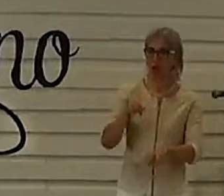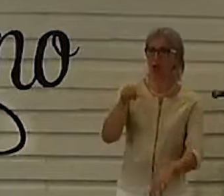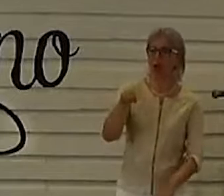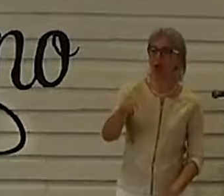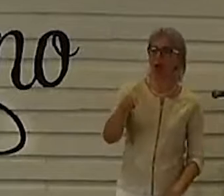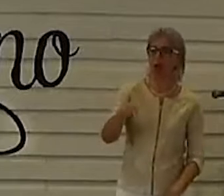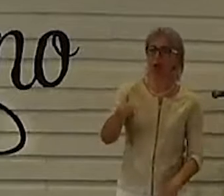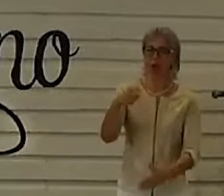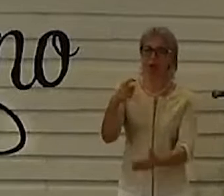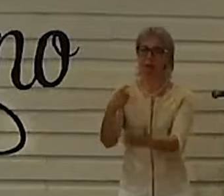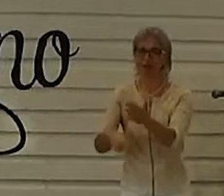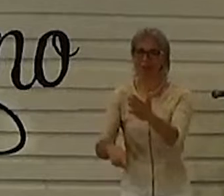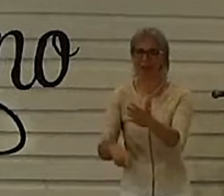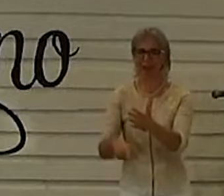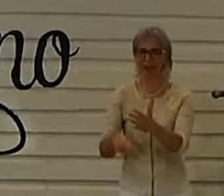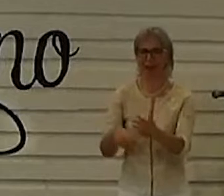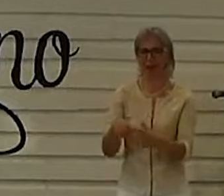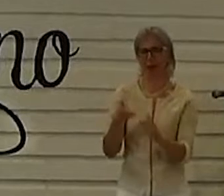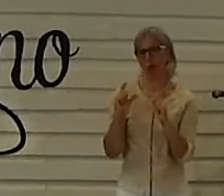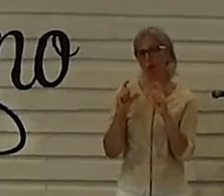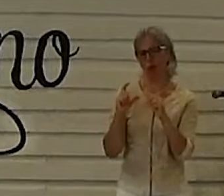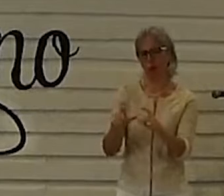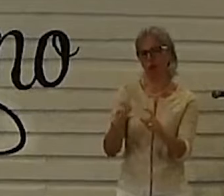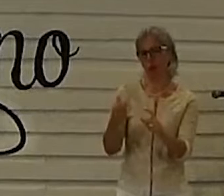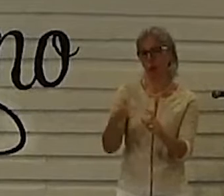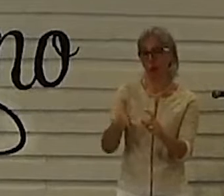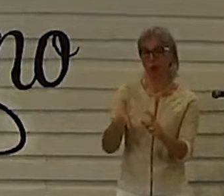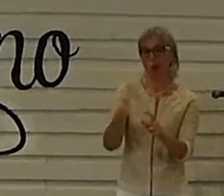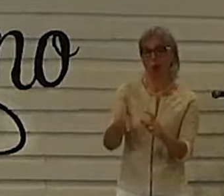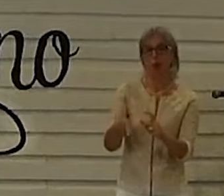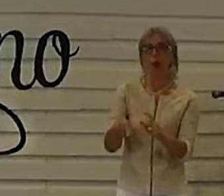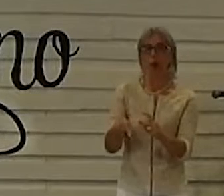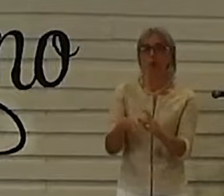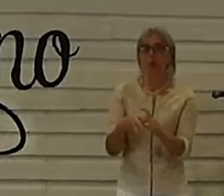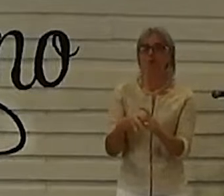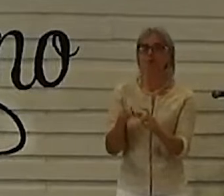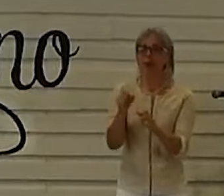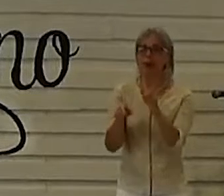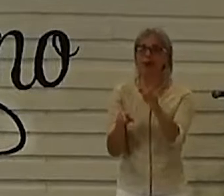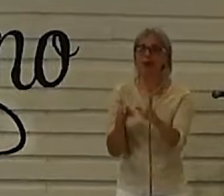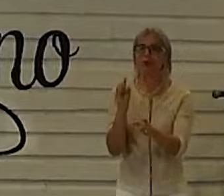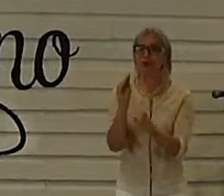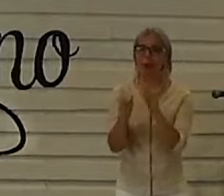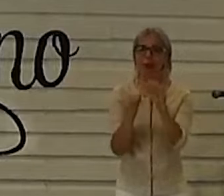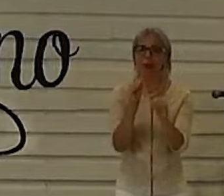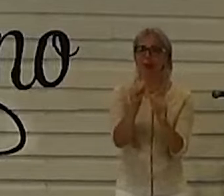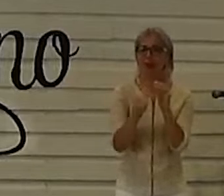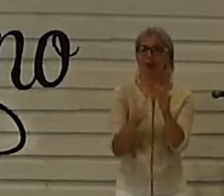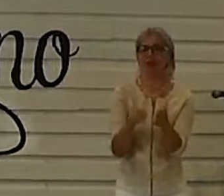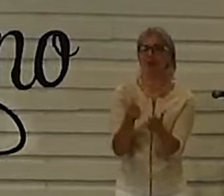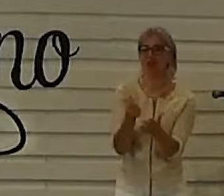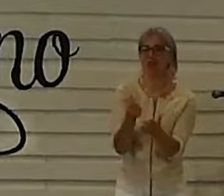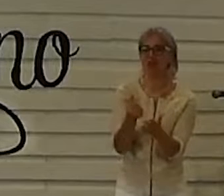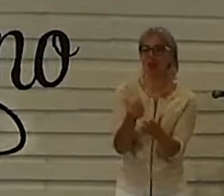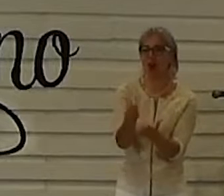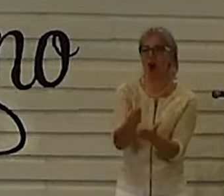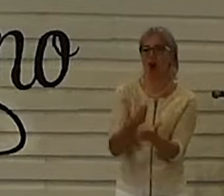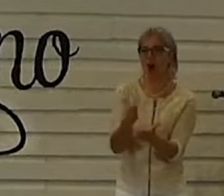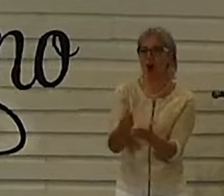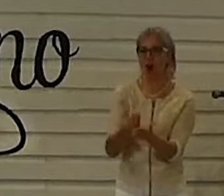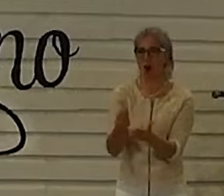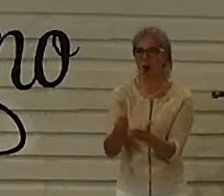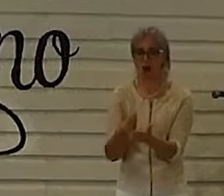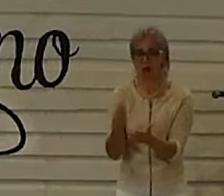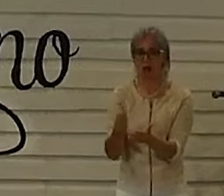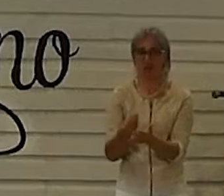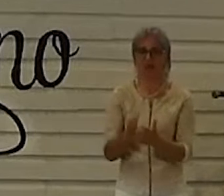E Gesù lo ha cercato. Gesù lo ha cercato. Zaccheo pensava di aver cercato Gesù,